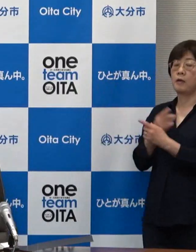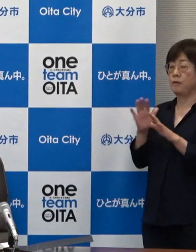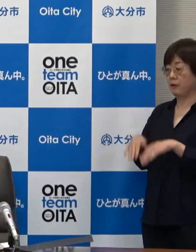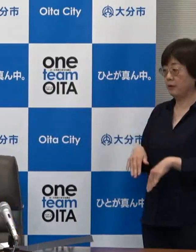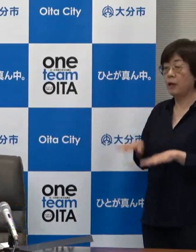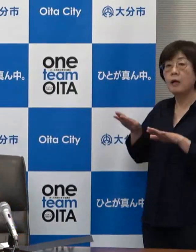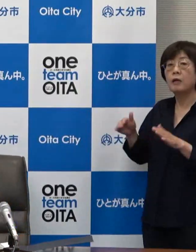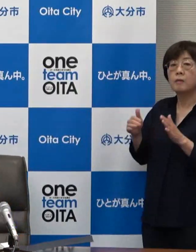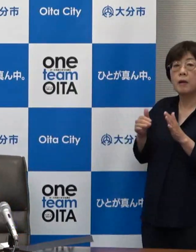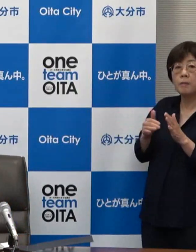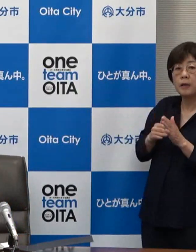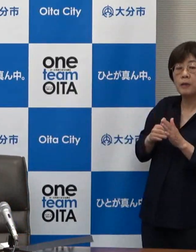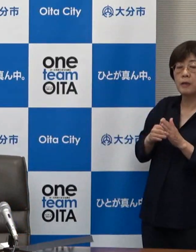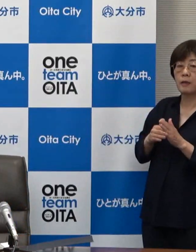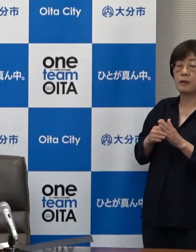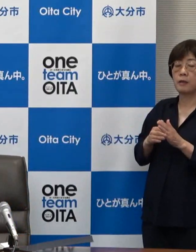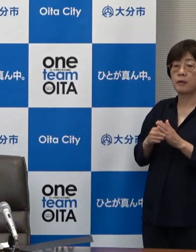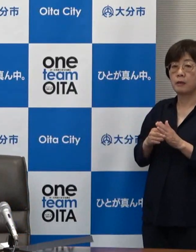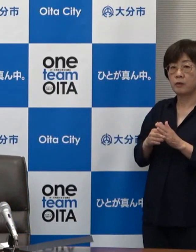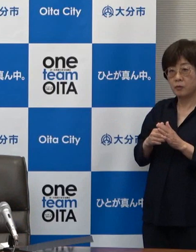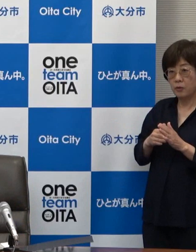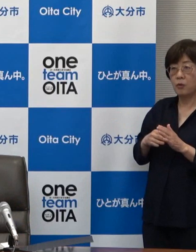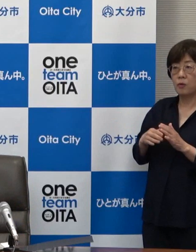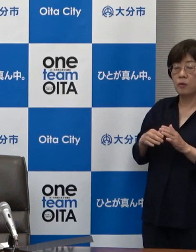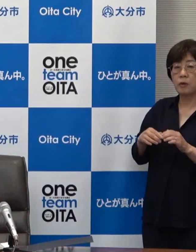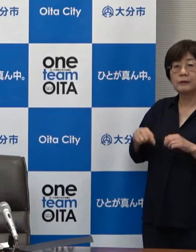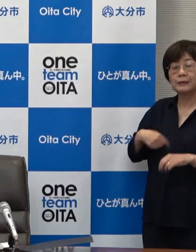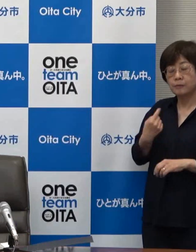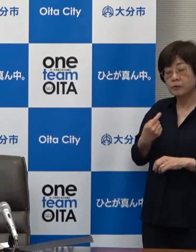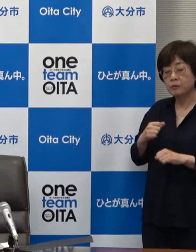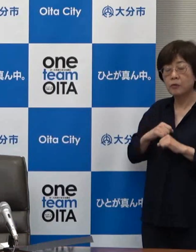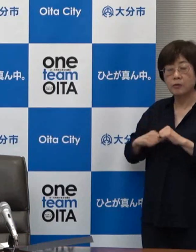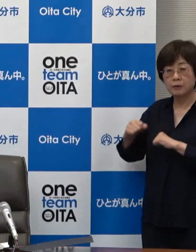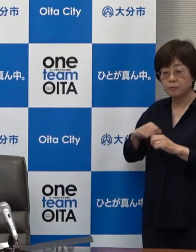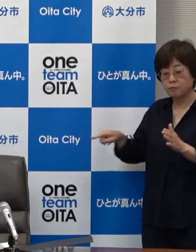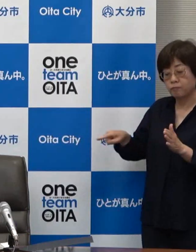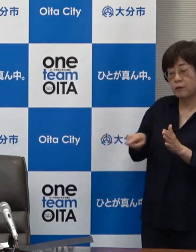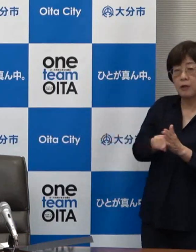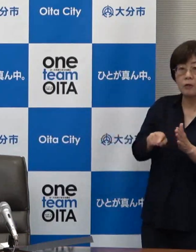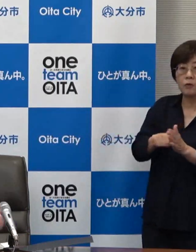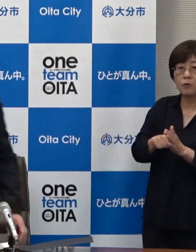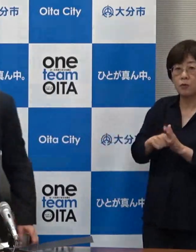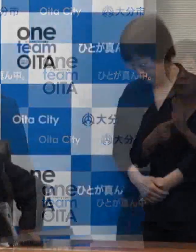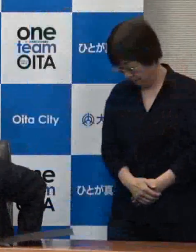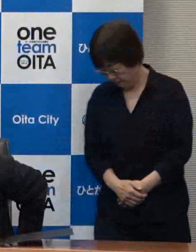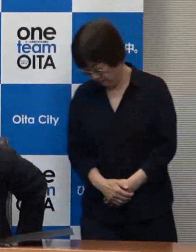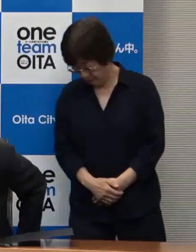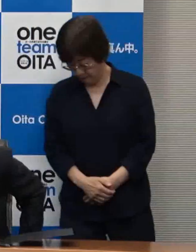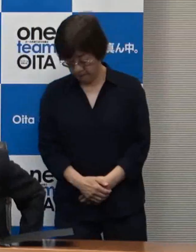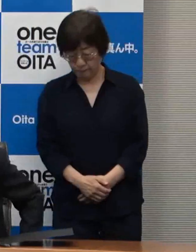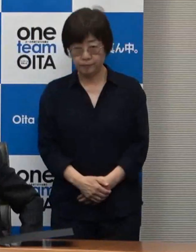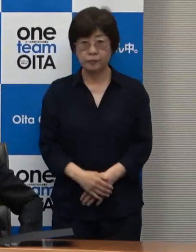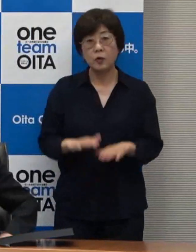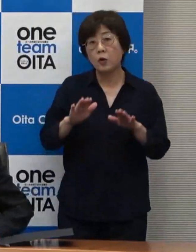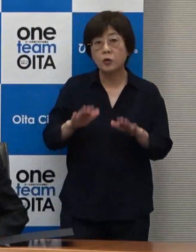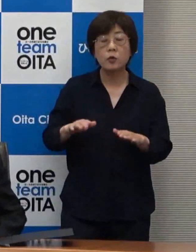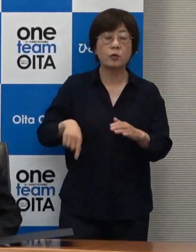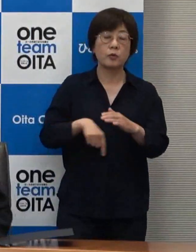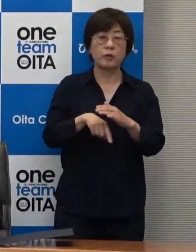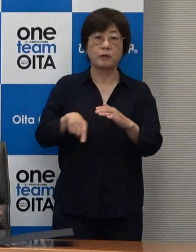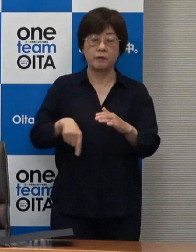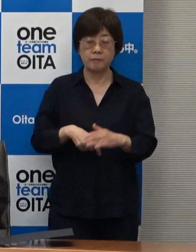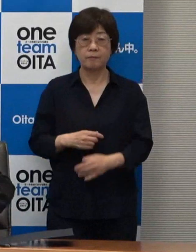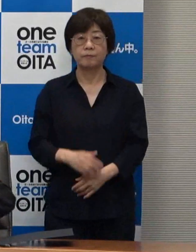まあ、今まで言ってきたことをできるだけ反映させようと、そういう思いです。今日の項目ですけ